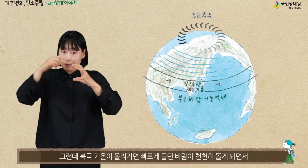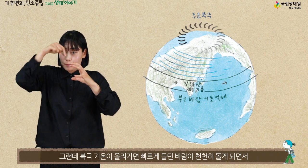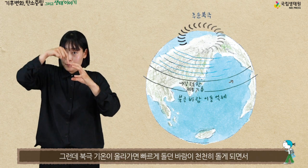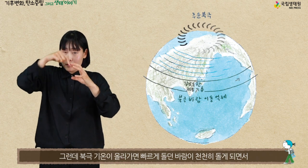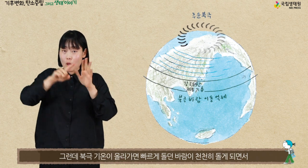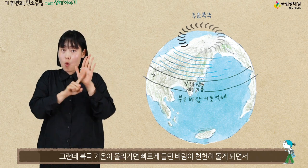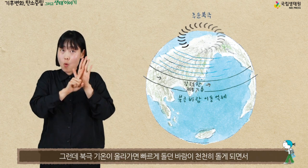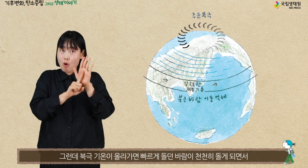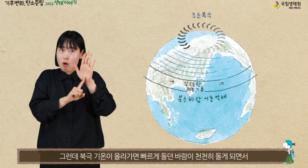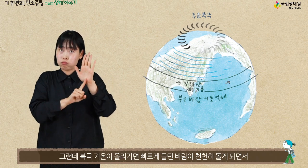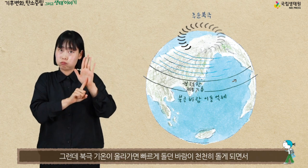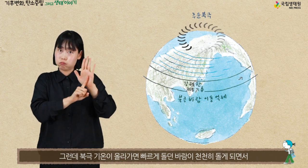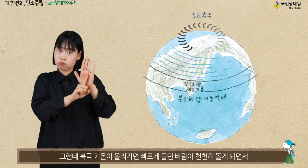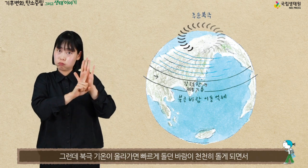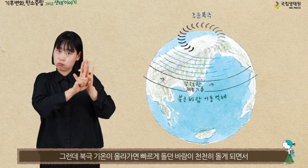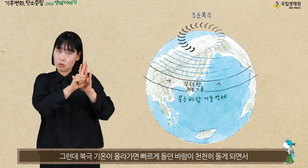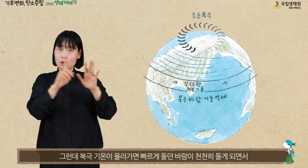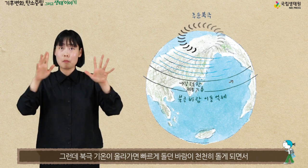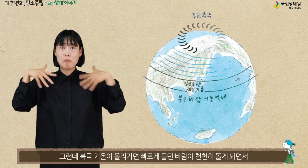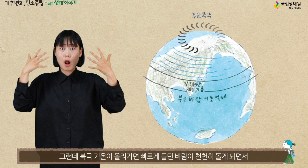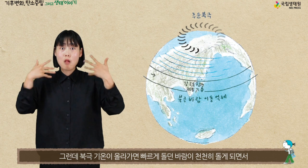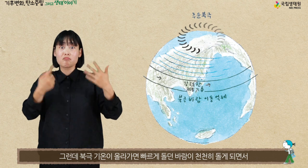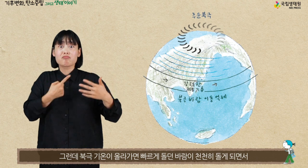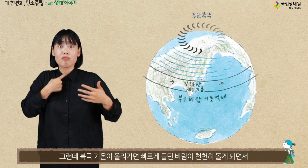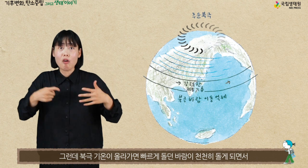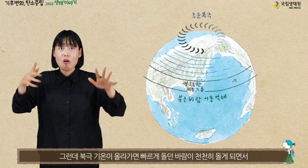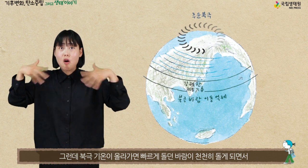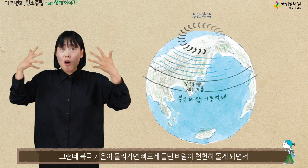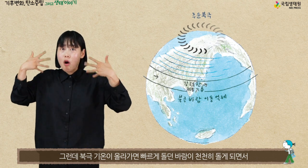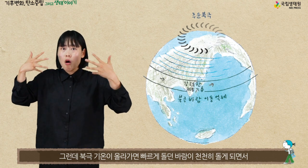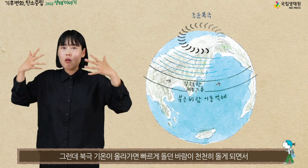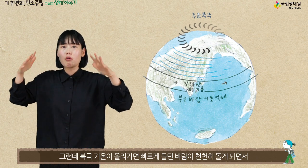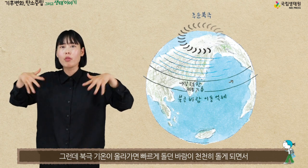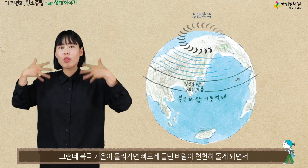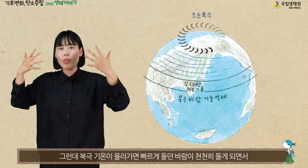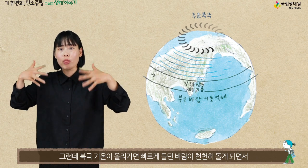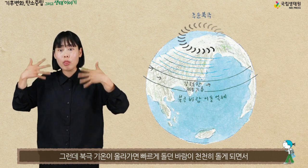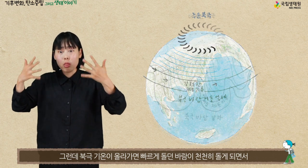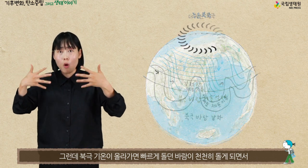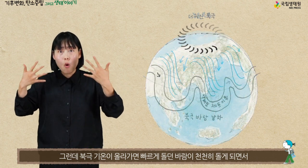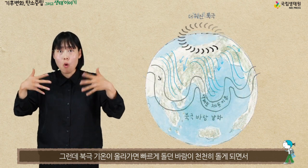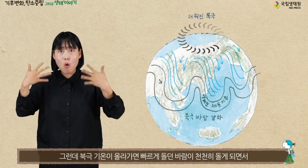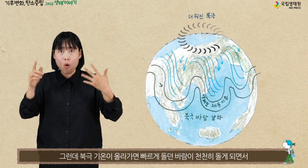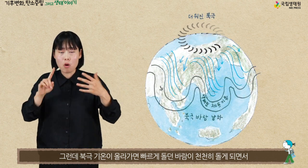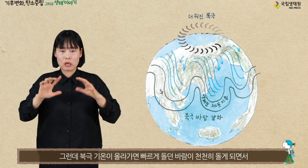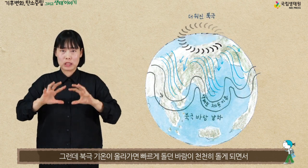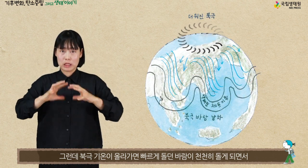그런데 북극 기온이 올라가면 빠르게 돌던 바람이 천천히 돌게 되면서